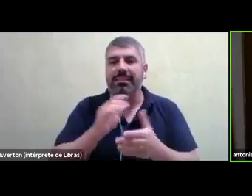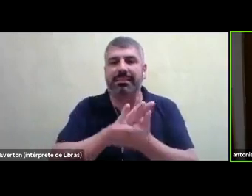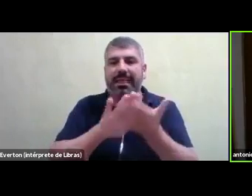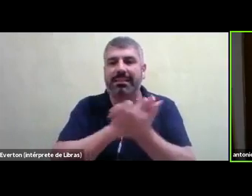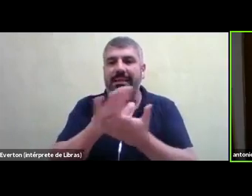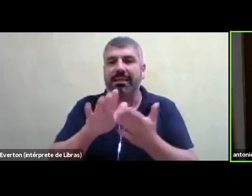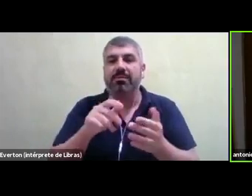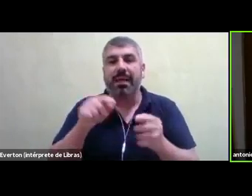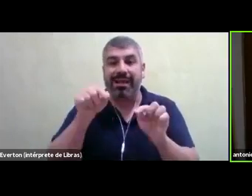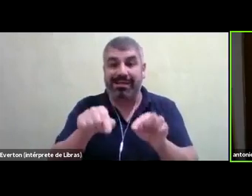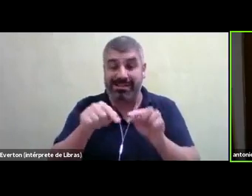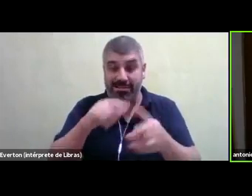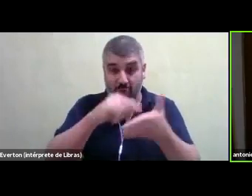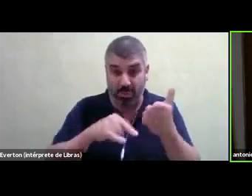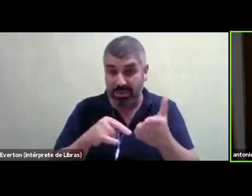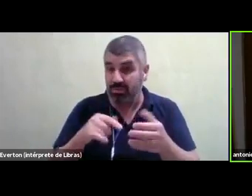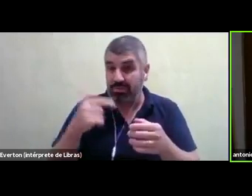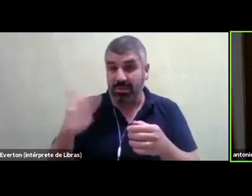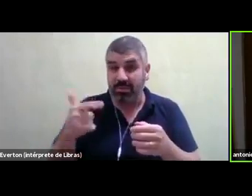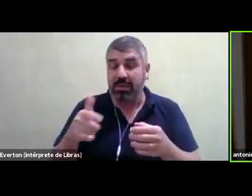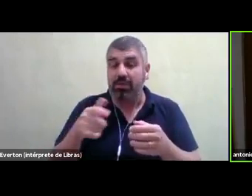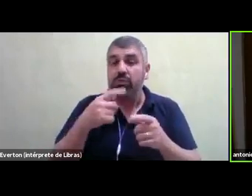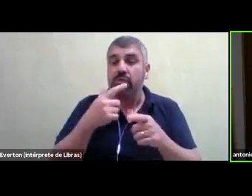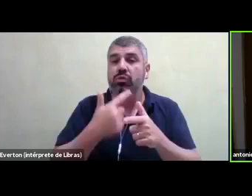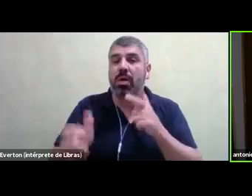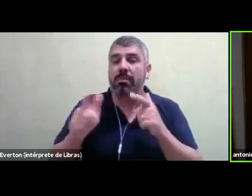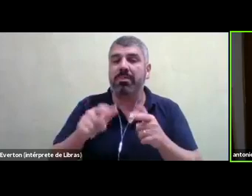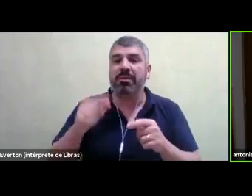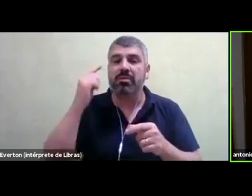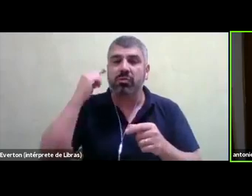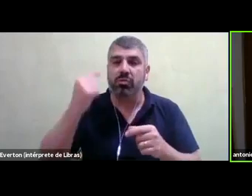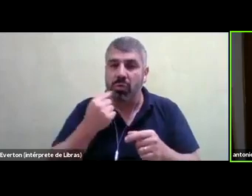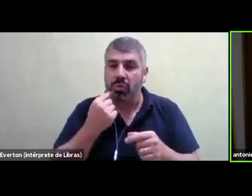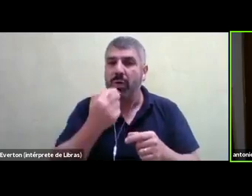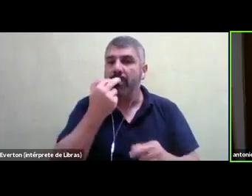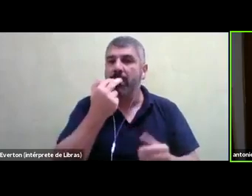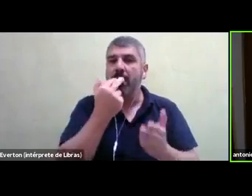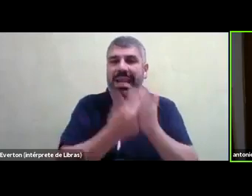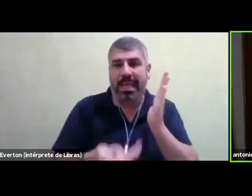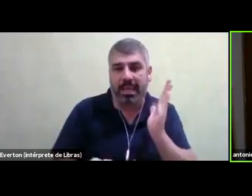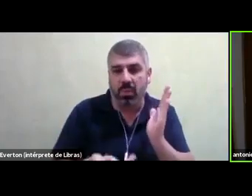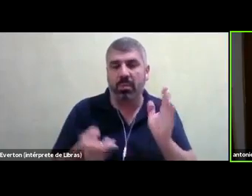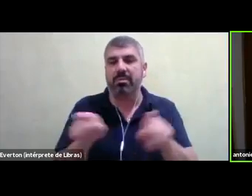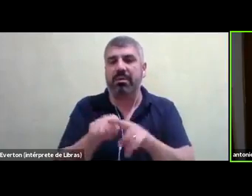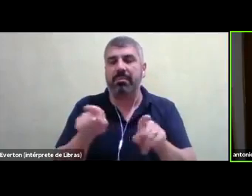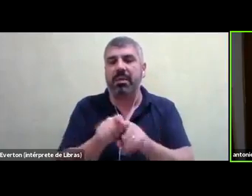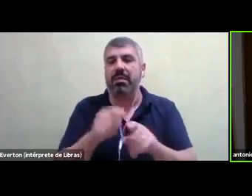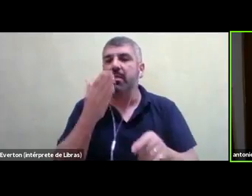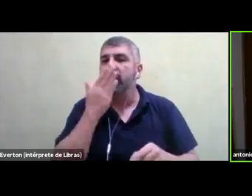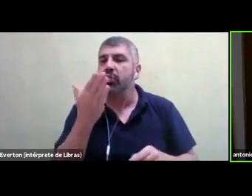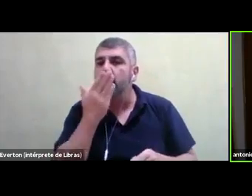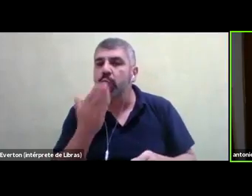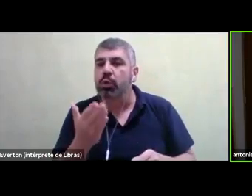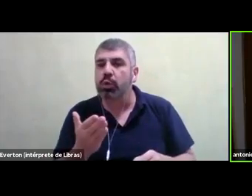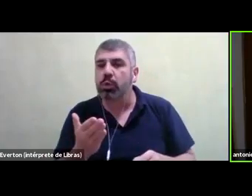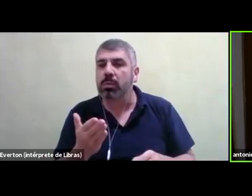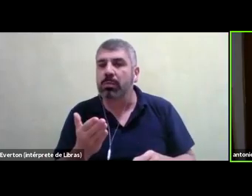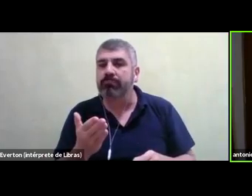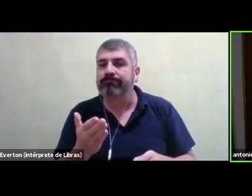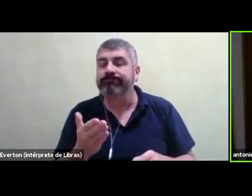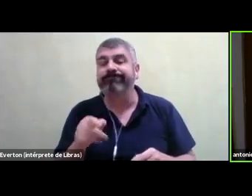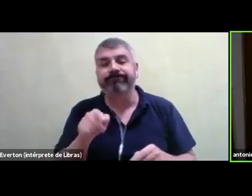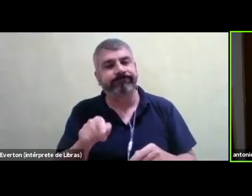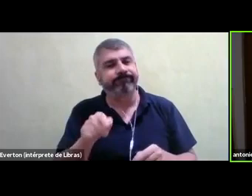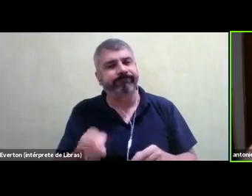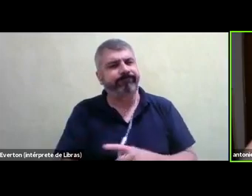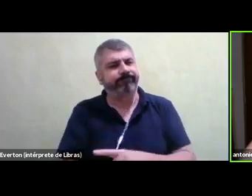as questões referentes à educação bilíngue para surdos e à educação bilíngue indígena. Isso também nos causa uma